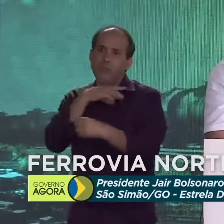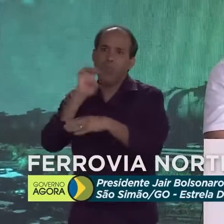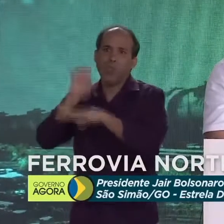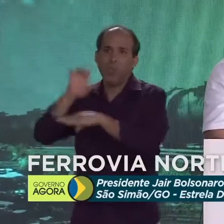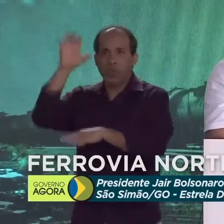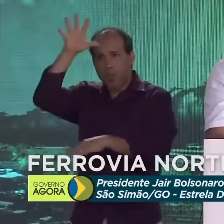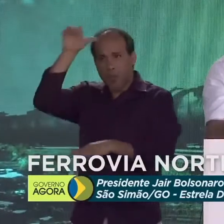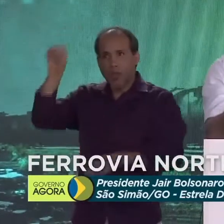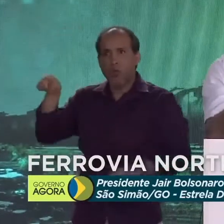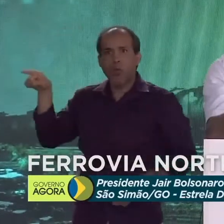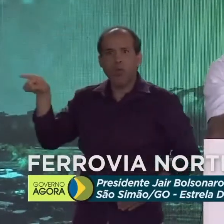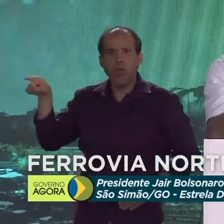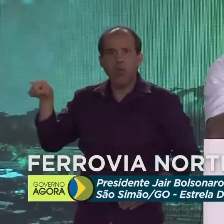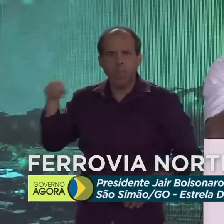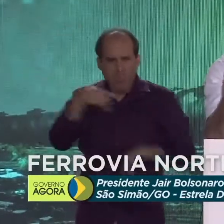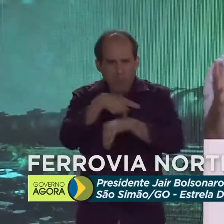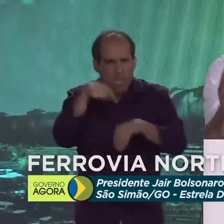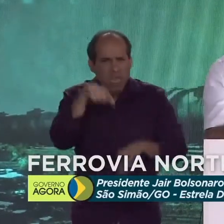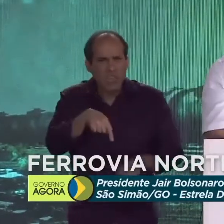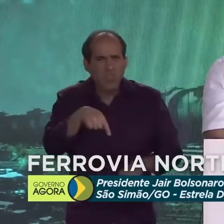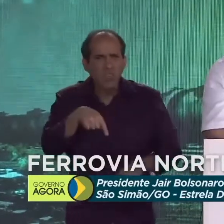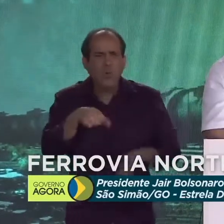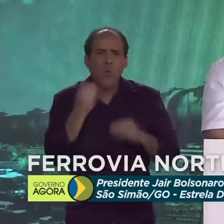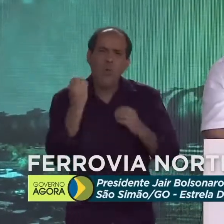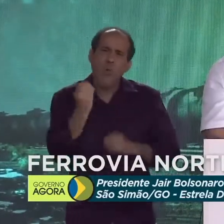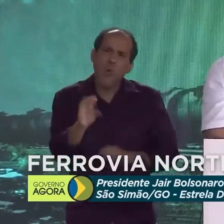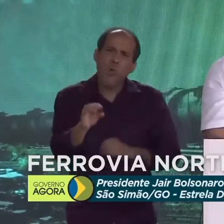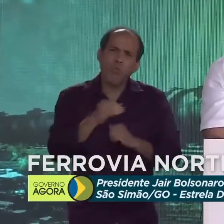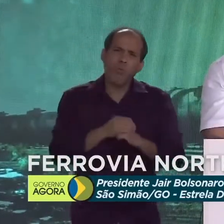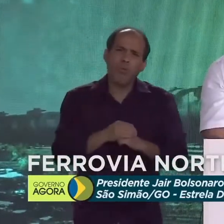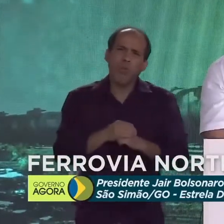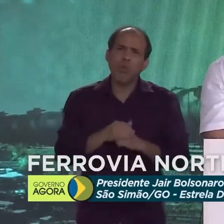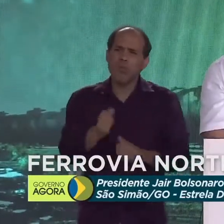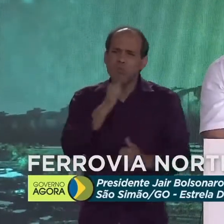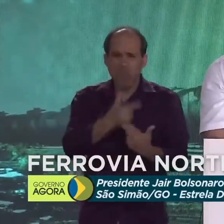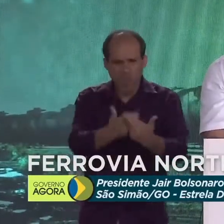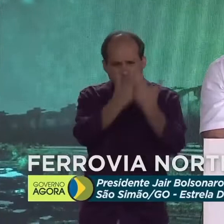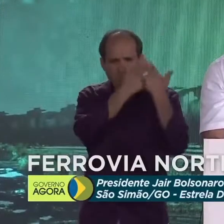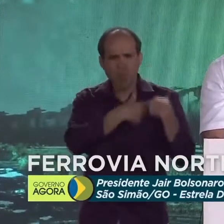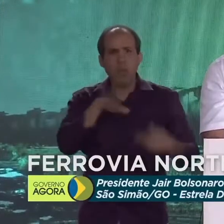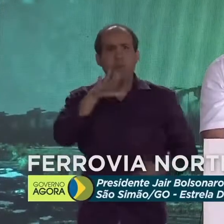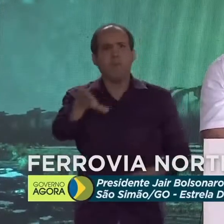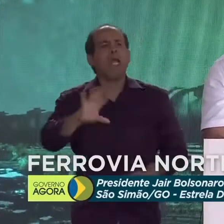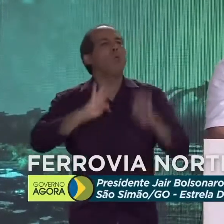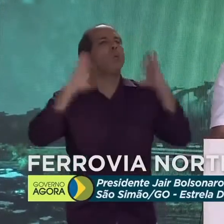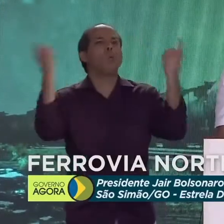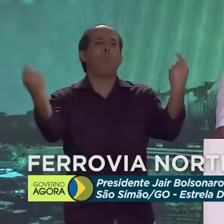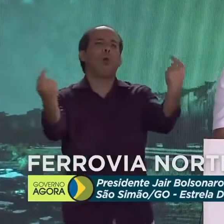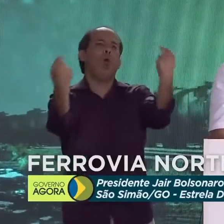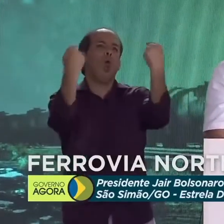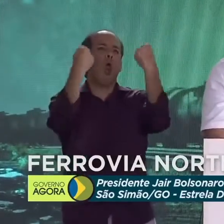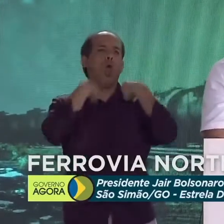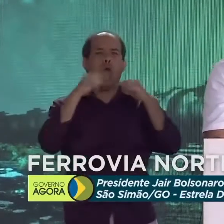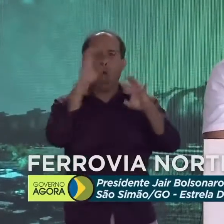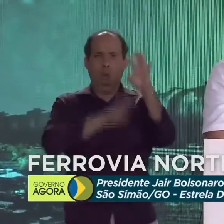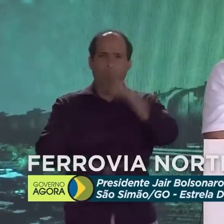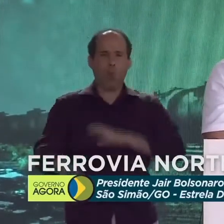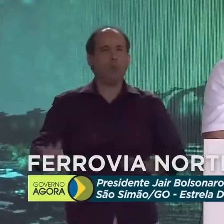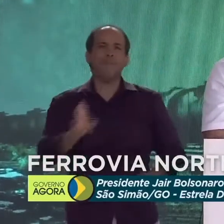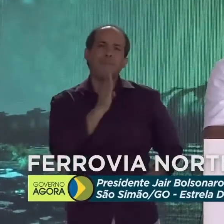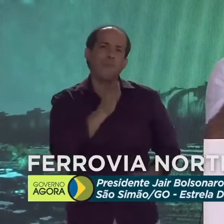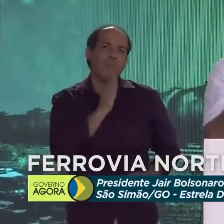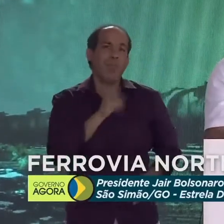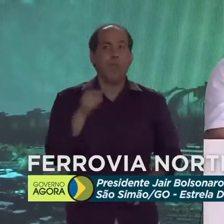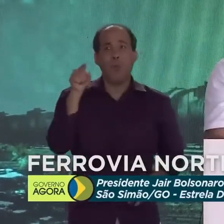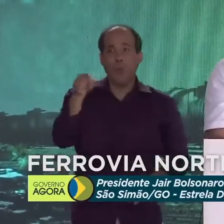esse? Que irresponsabilidade é essa? Agora, levo porrada do mundo todo, como aquele